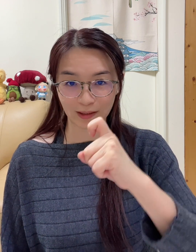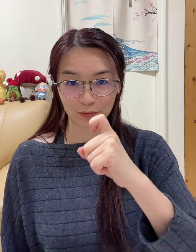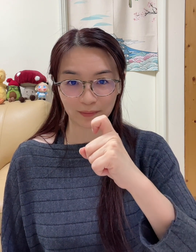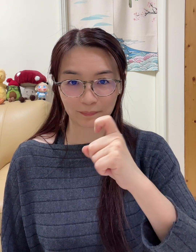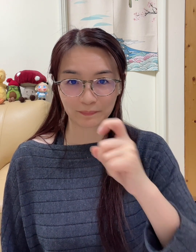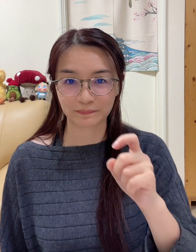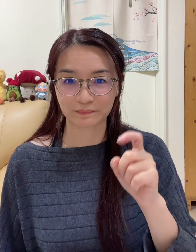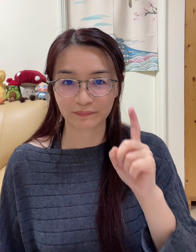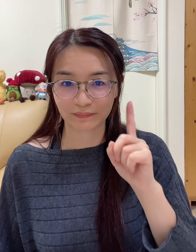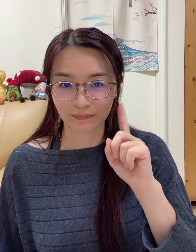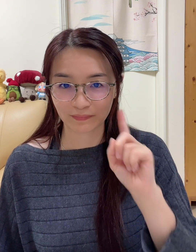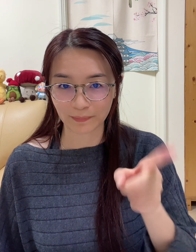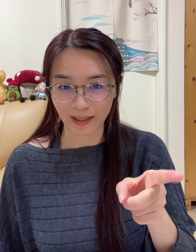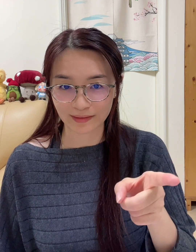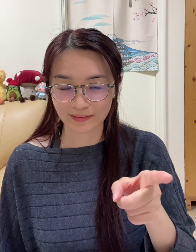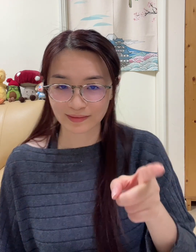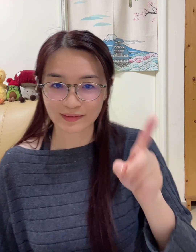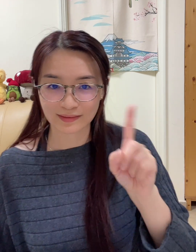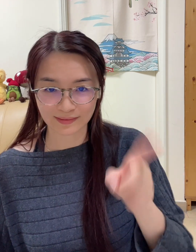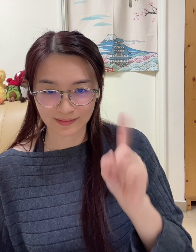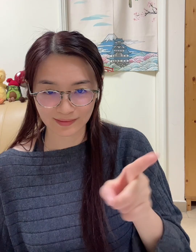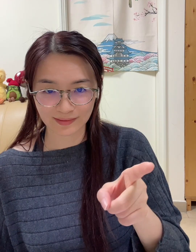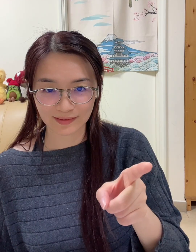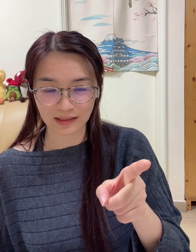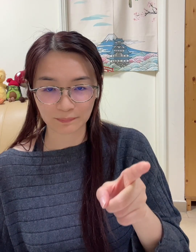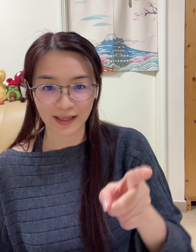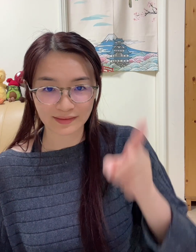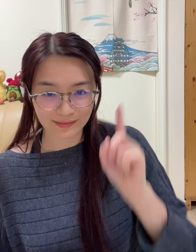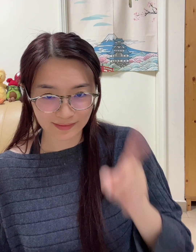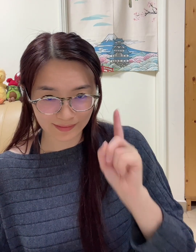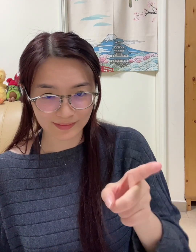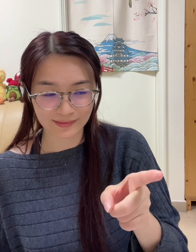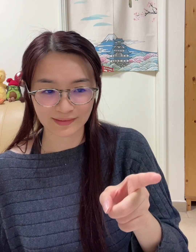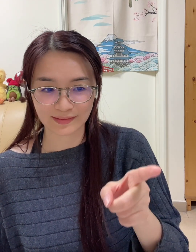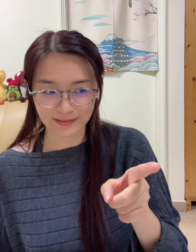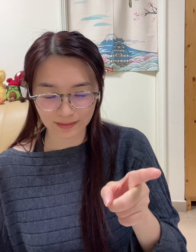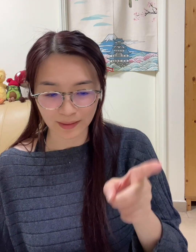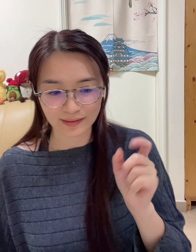90 100 100